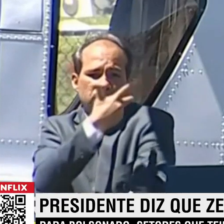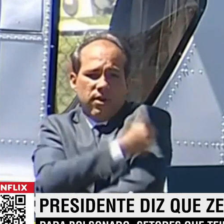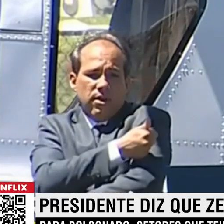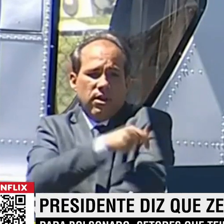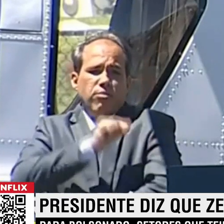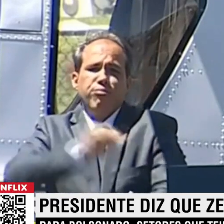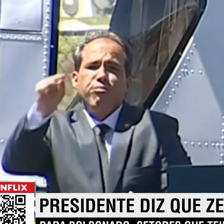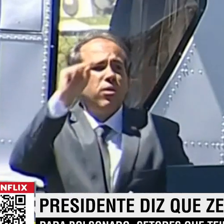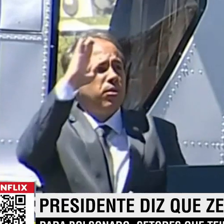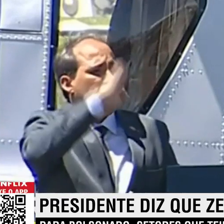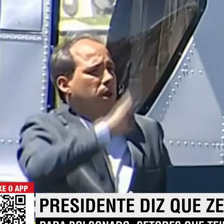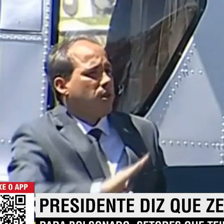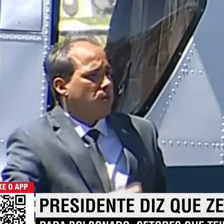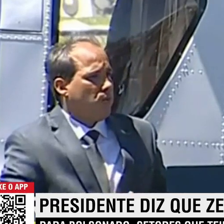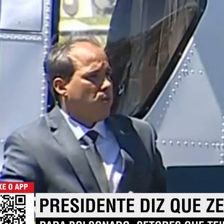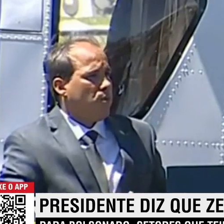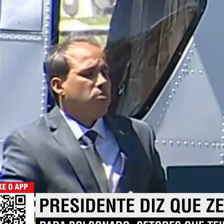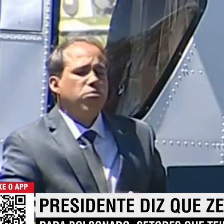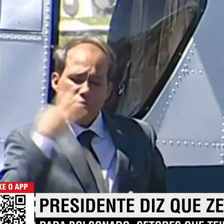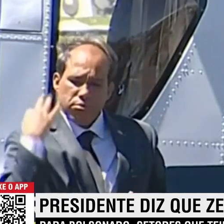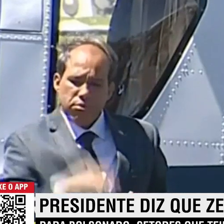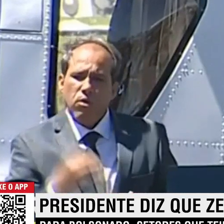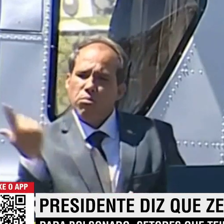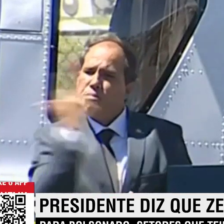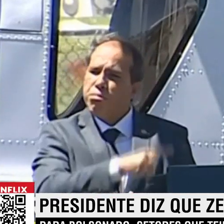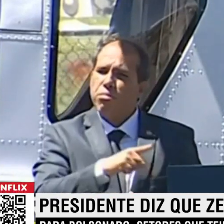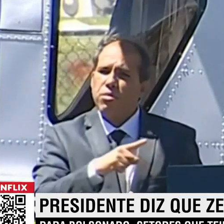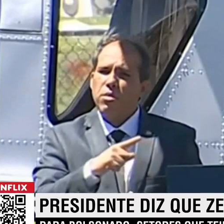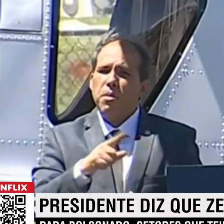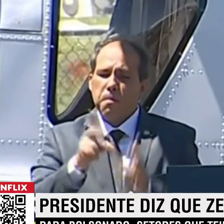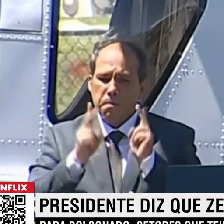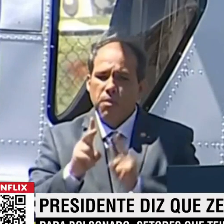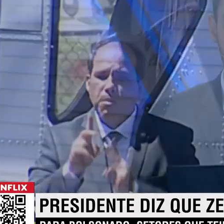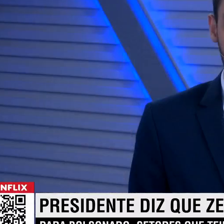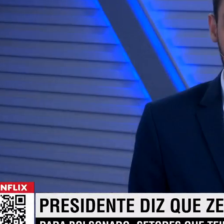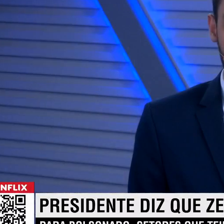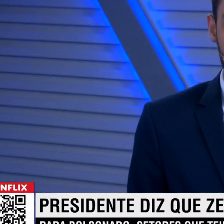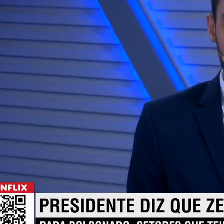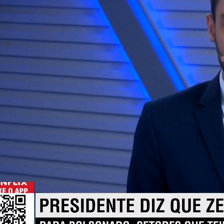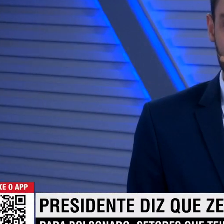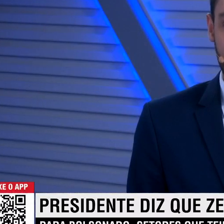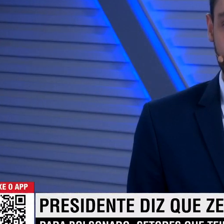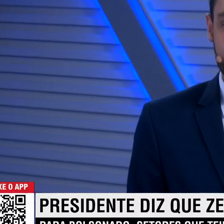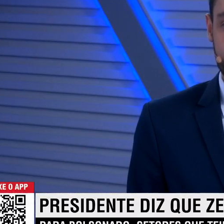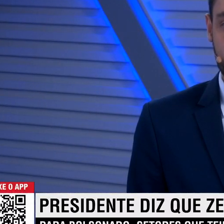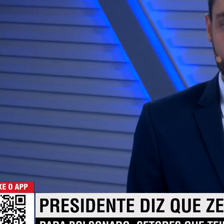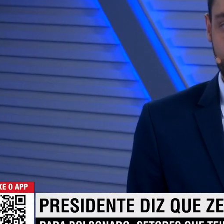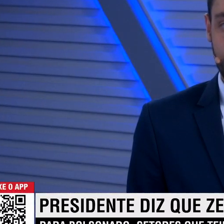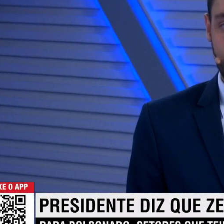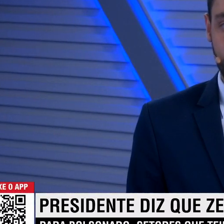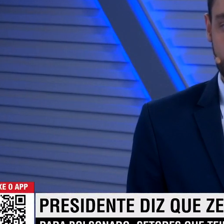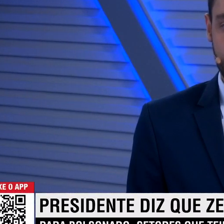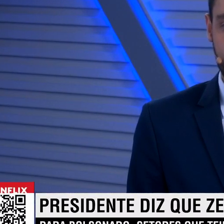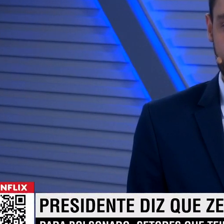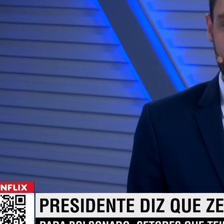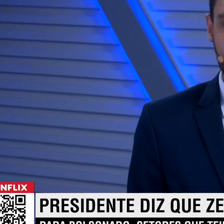no Brasil, cumpriu a sua missão no dia D-1. Bolsonaro fez questão de lembrar